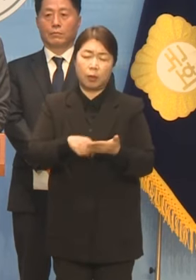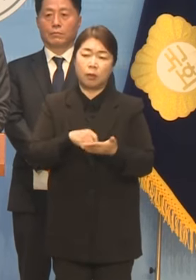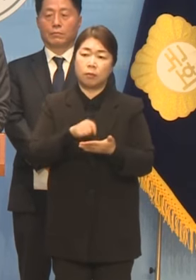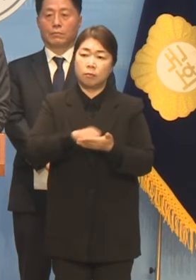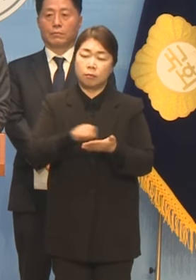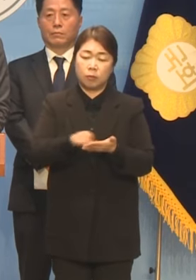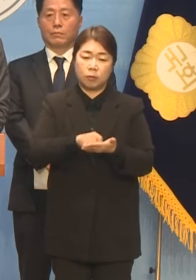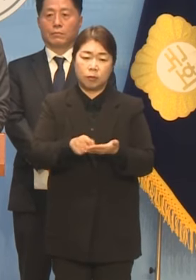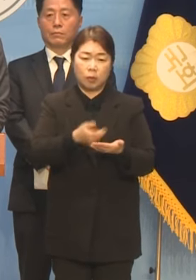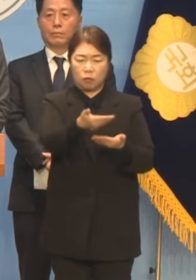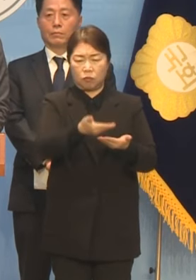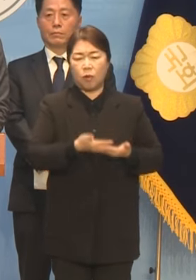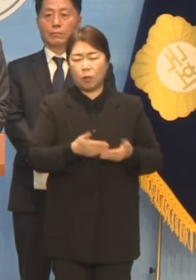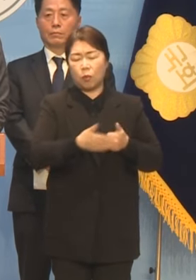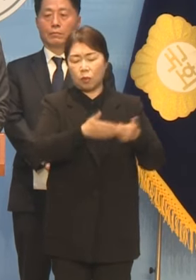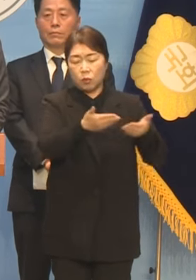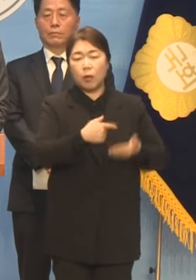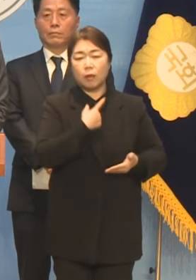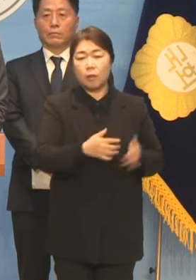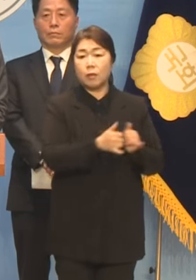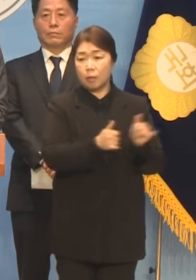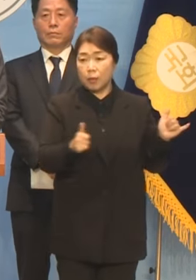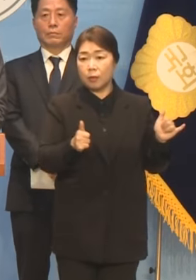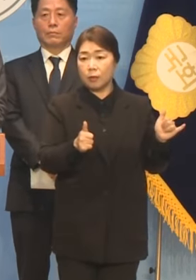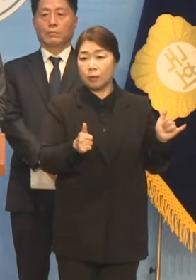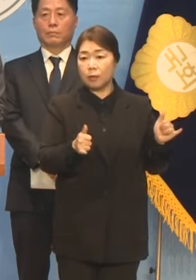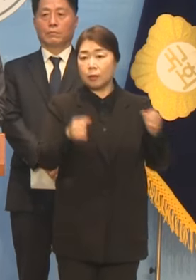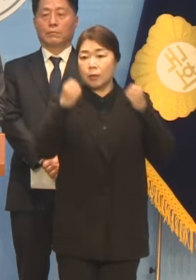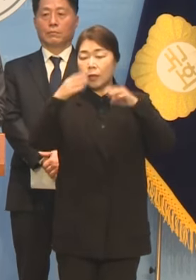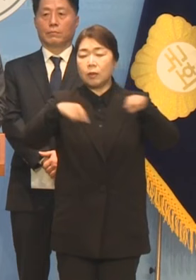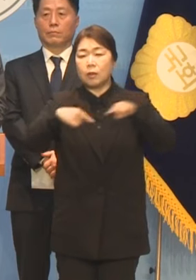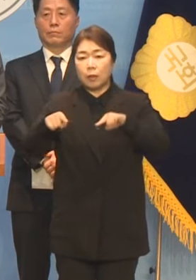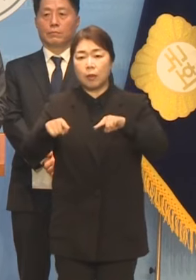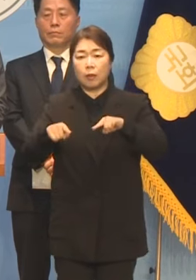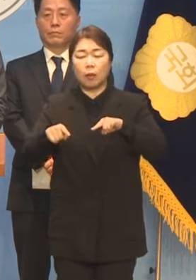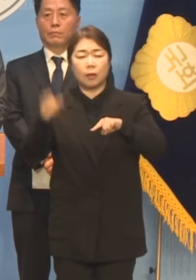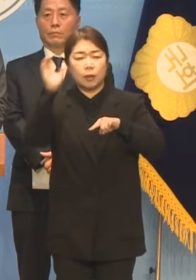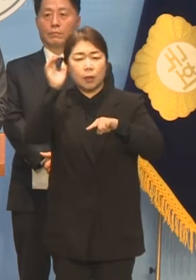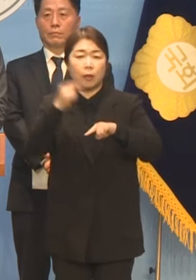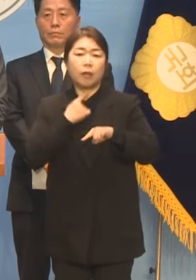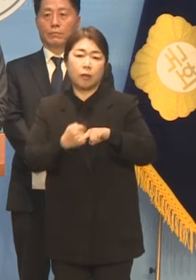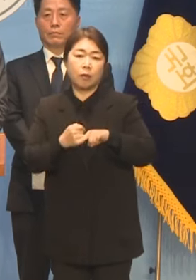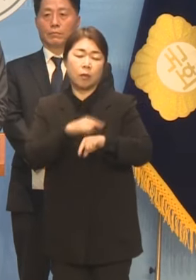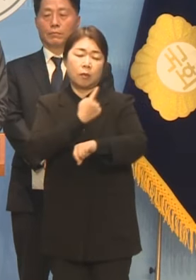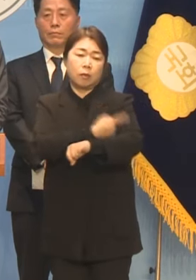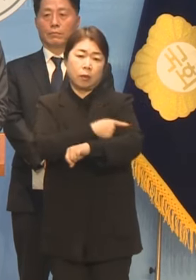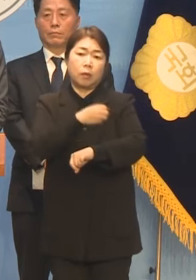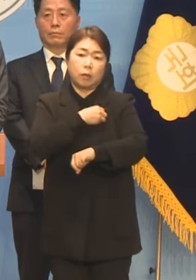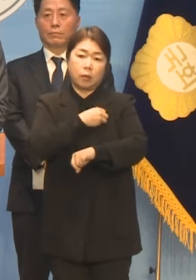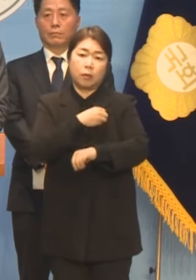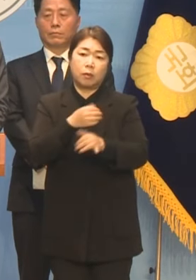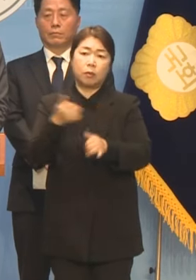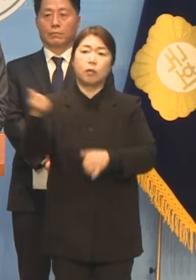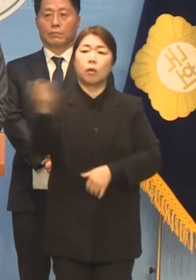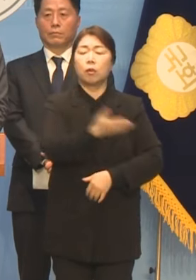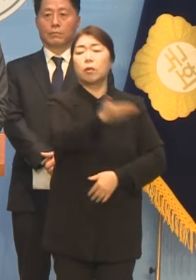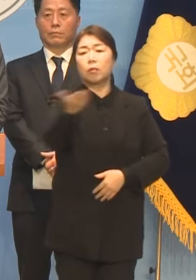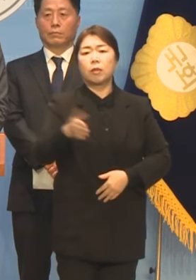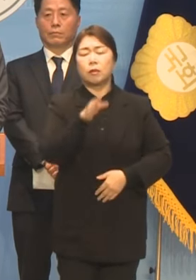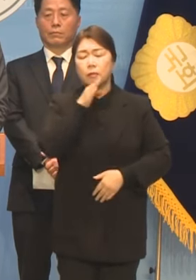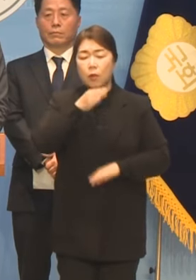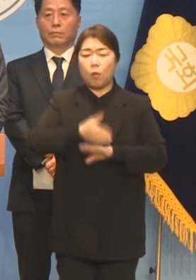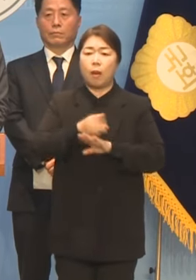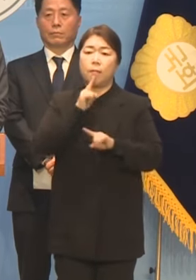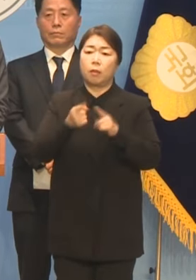작성해 주면서 새로운 시대를 열망했던 저희 제천 단양의 권리당원 여러분들께 정말 고마움과